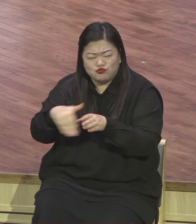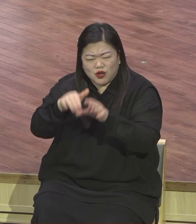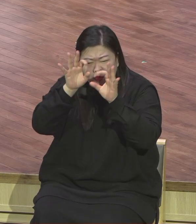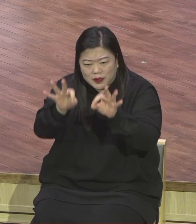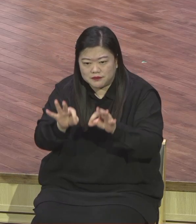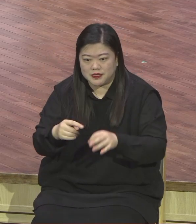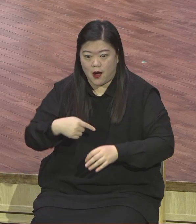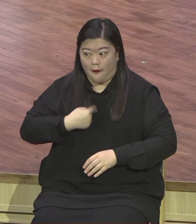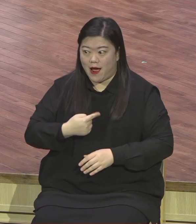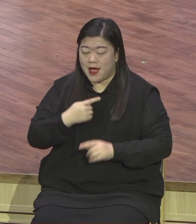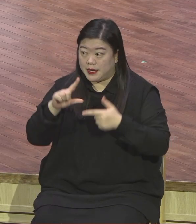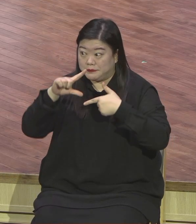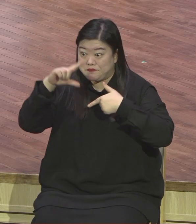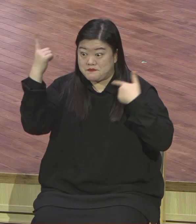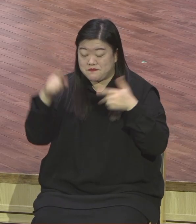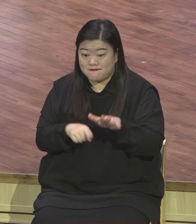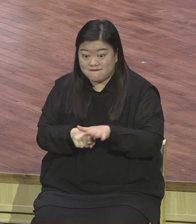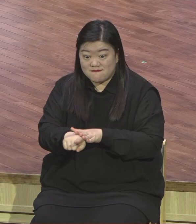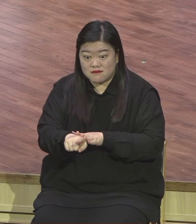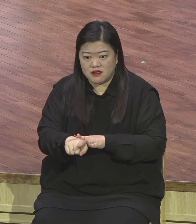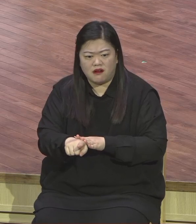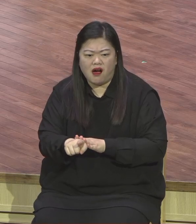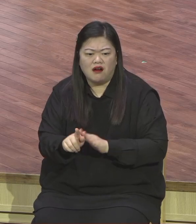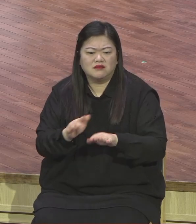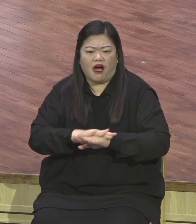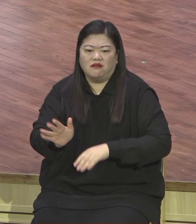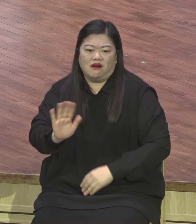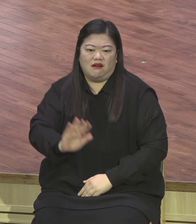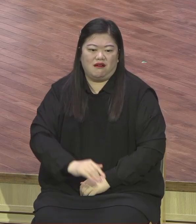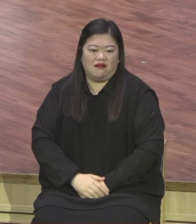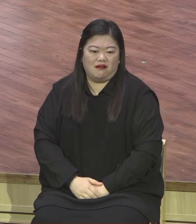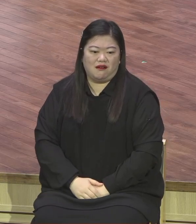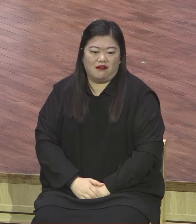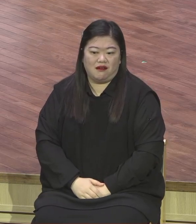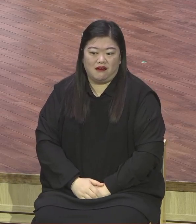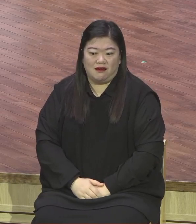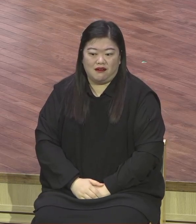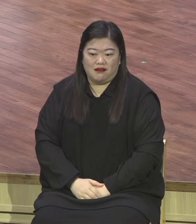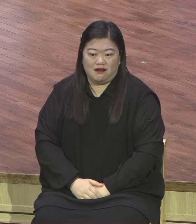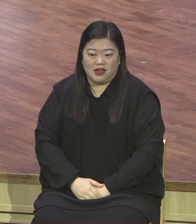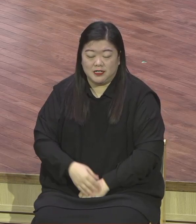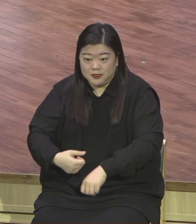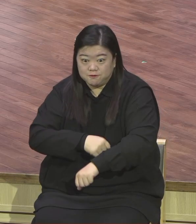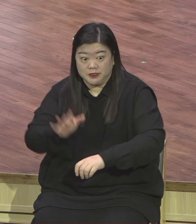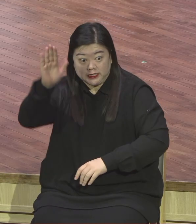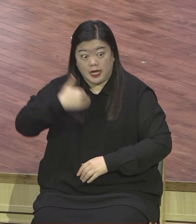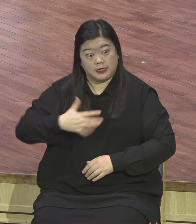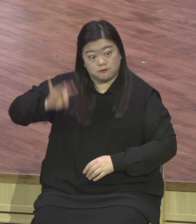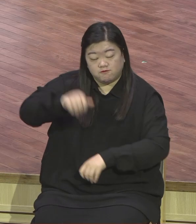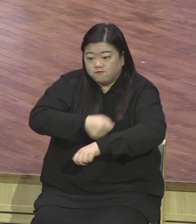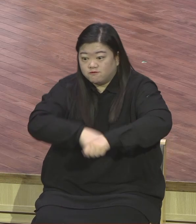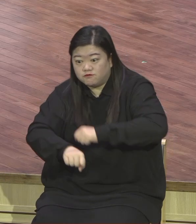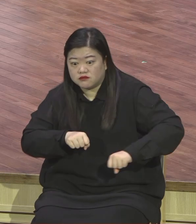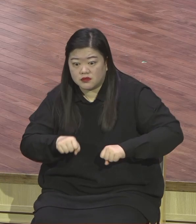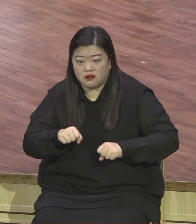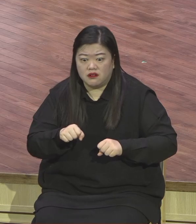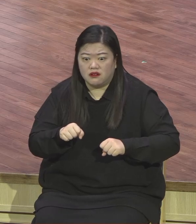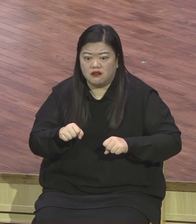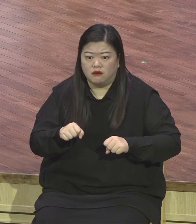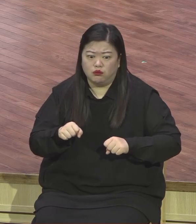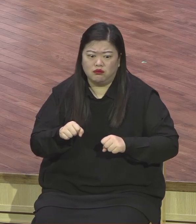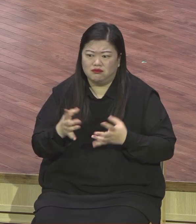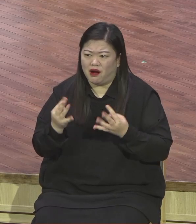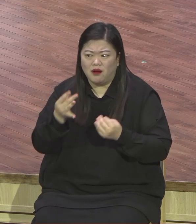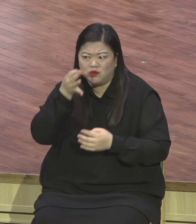대부분이 적극적인 부분이 많이 부족한 게 사람이에요 능력이 있는데도 본인